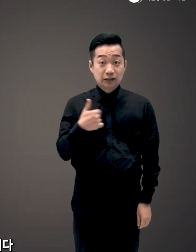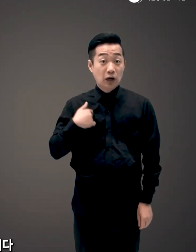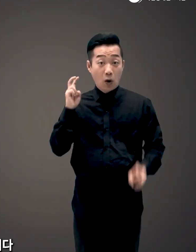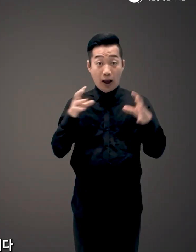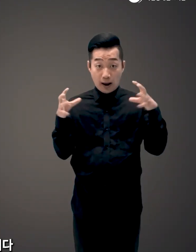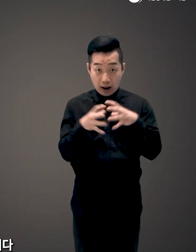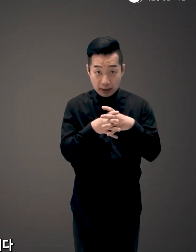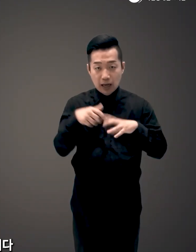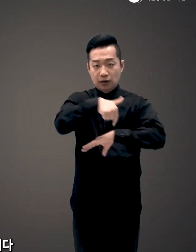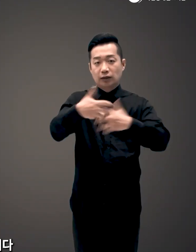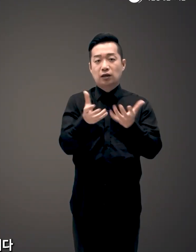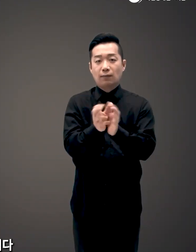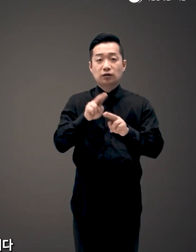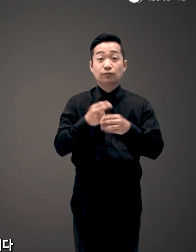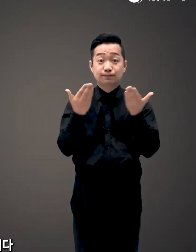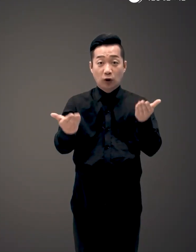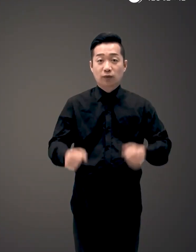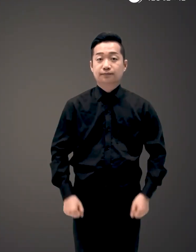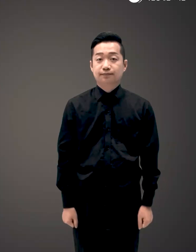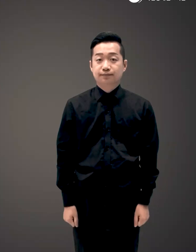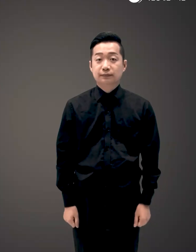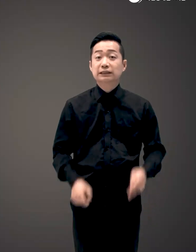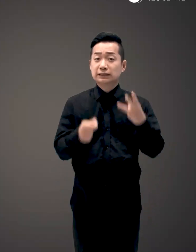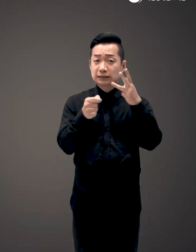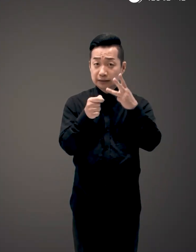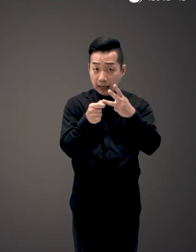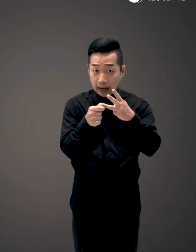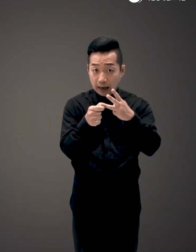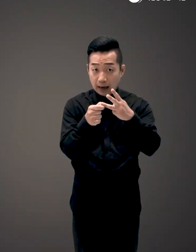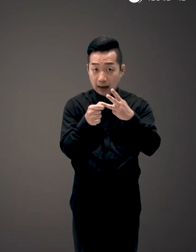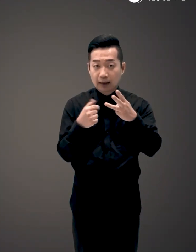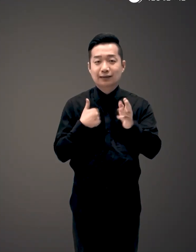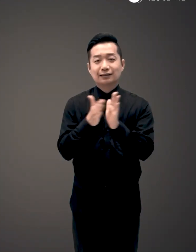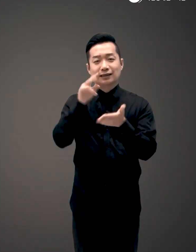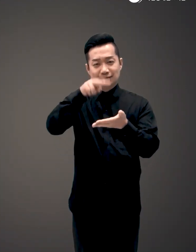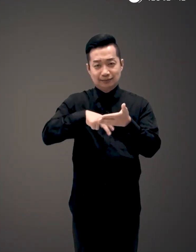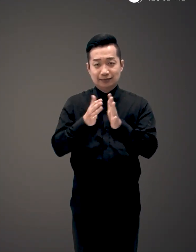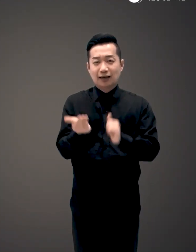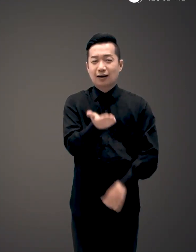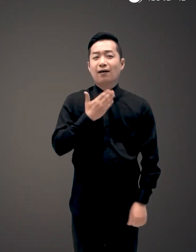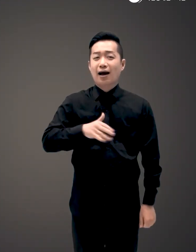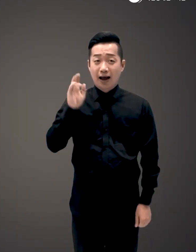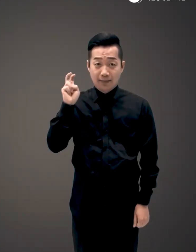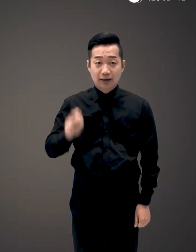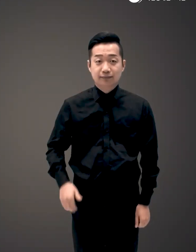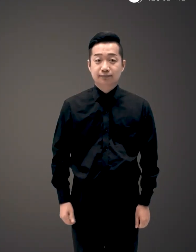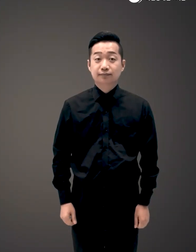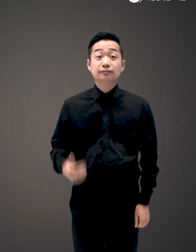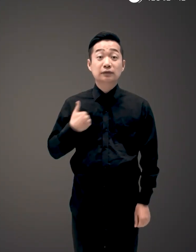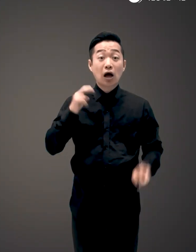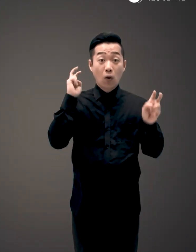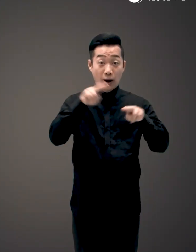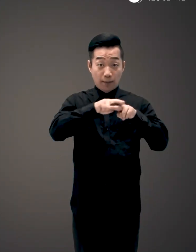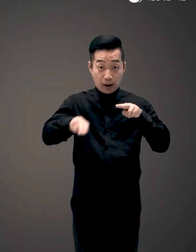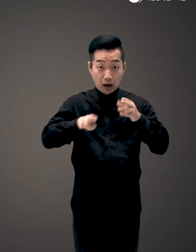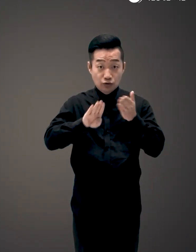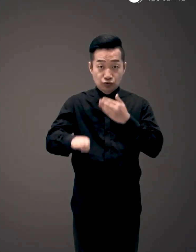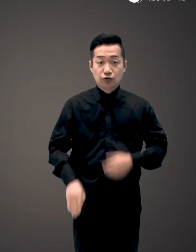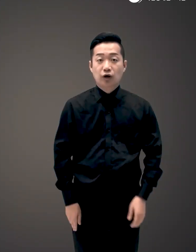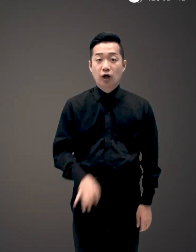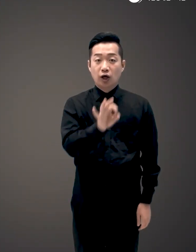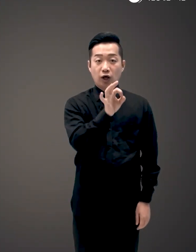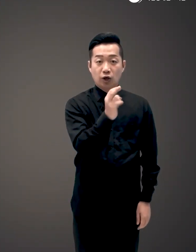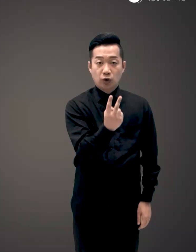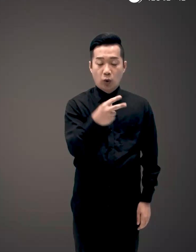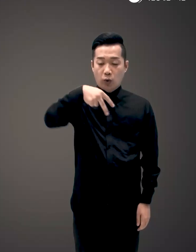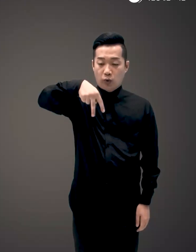기획 세트를 선물로 드릴 겁니다. 그리고 3등은요, 그 제 책을 보신 분들 아시겠지만 거기에 그 퇴사를